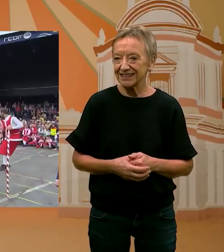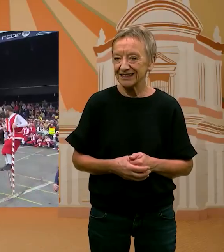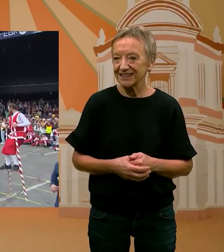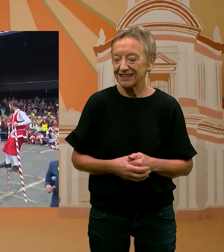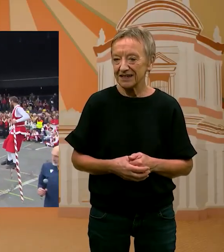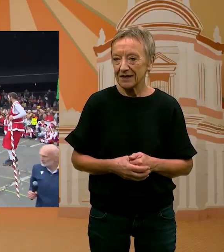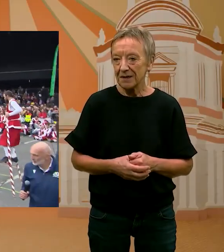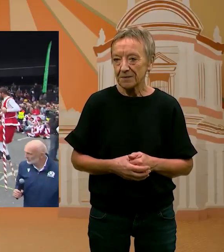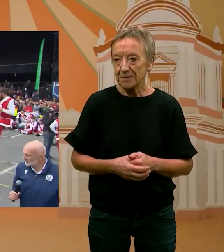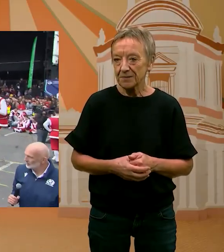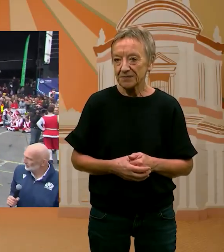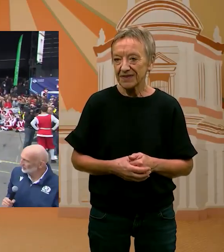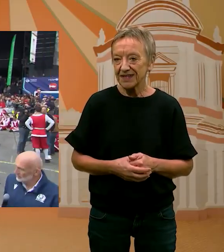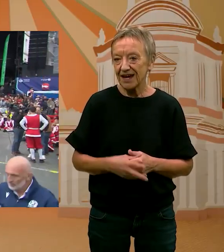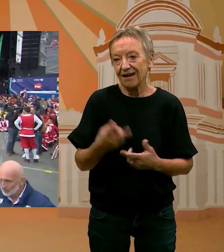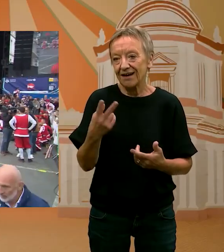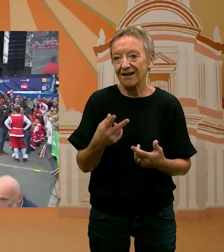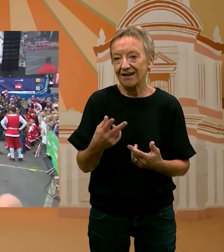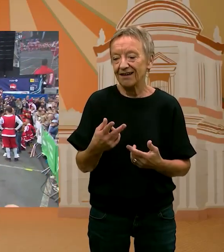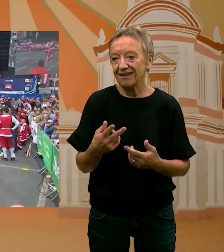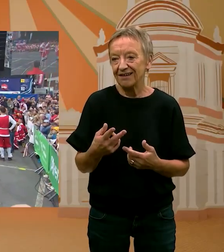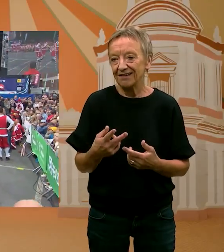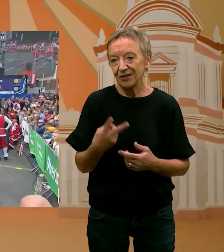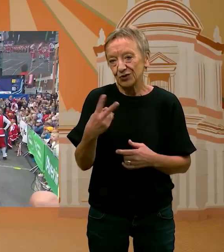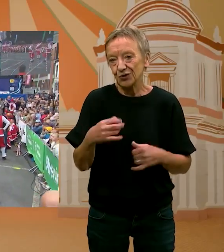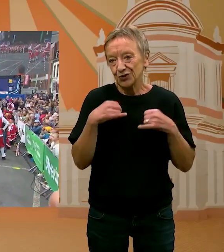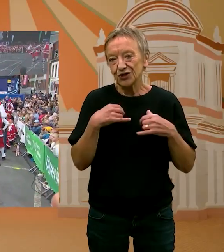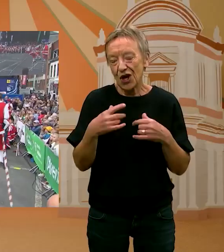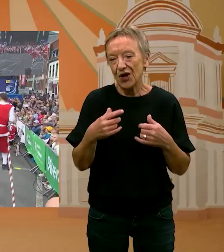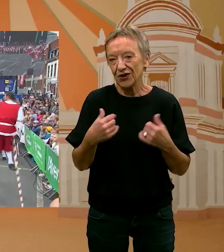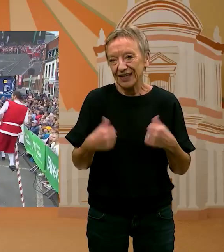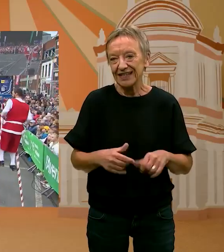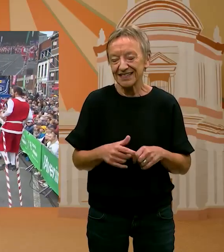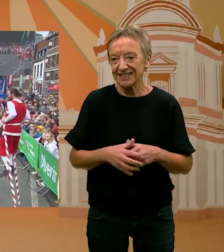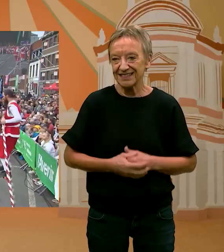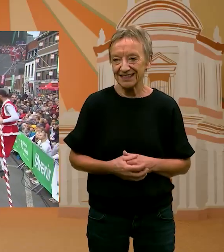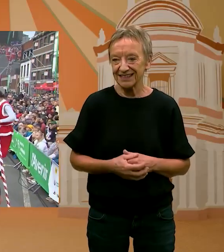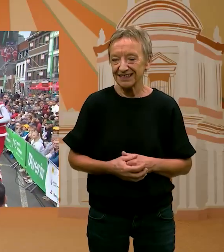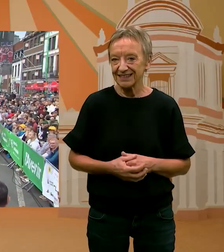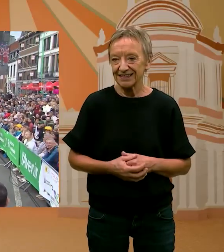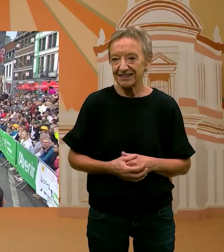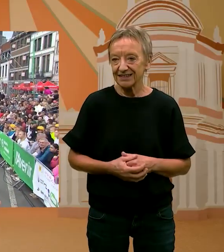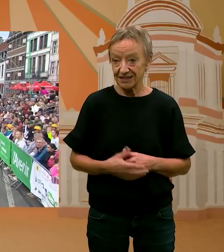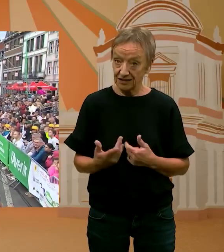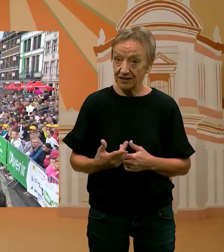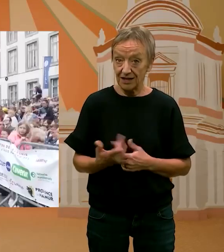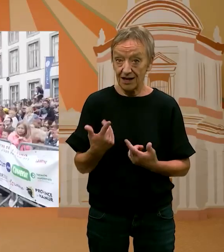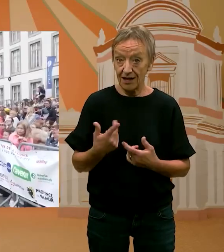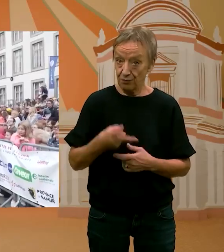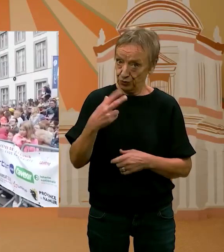Donc c'est compliqué, on s'est battu jusqu'au bout. Et à un moment... Belle résistance, entre 5 et 10 minutes face au Cador. Hein. Franchement, je suis content. Il y a 2 ans,